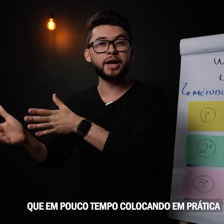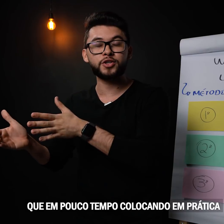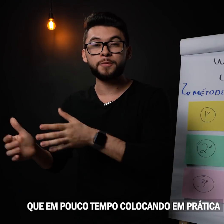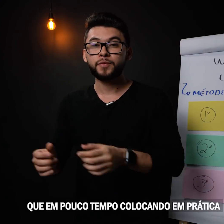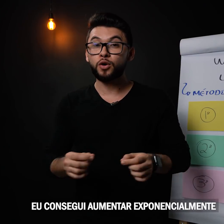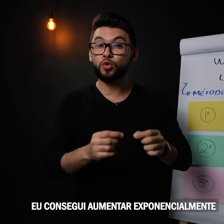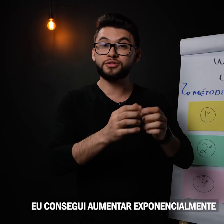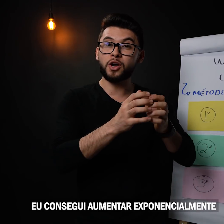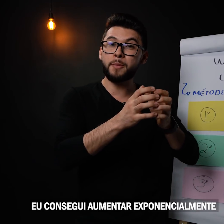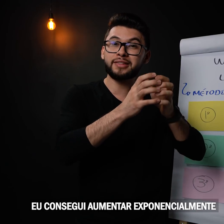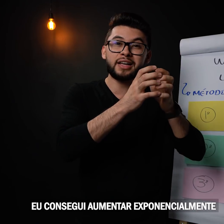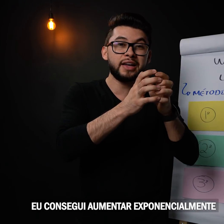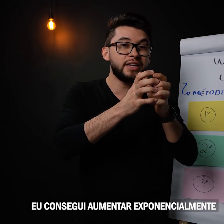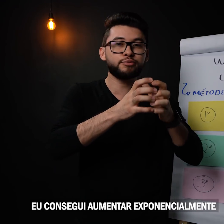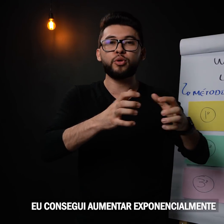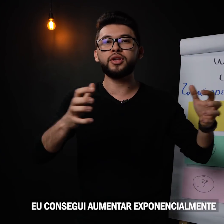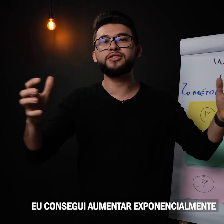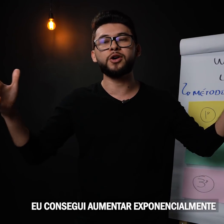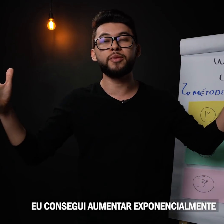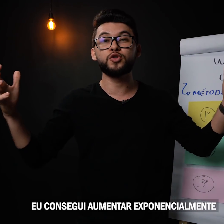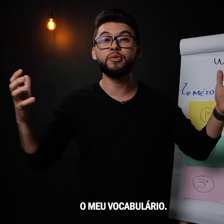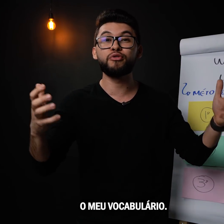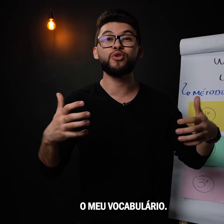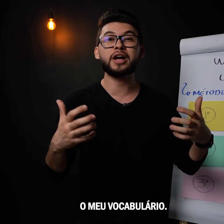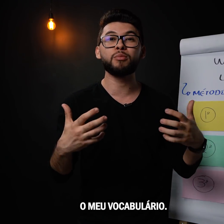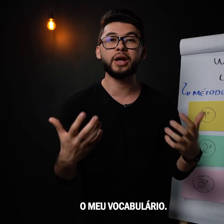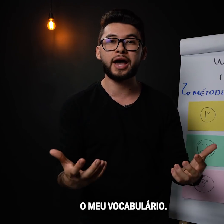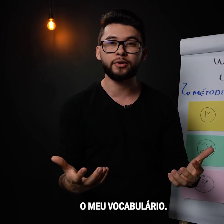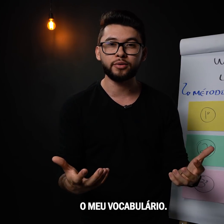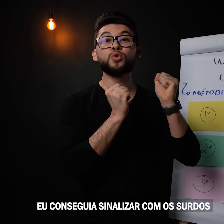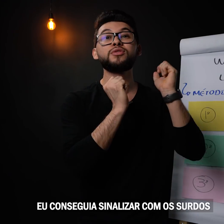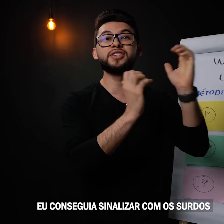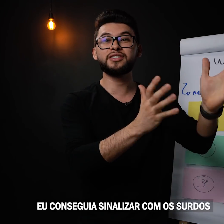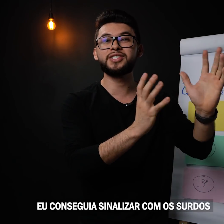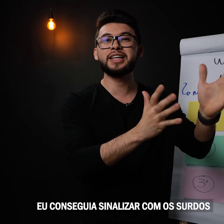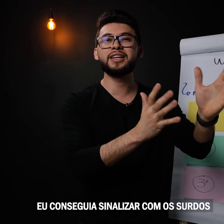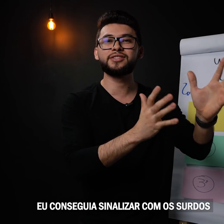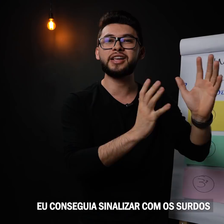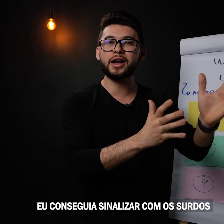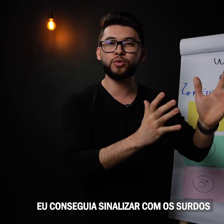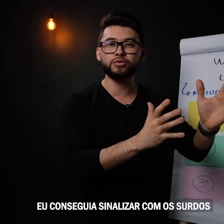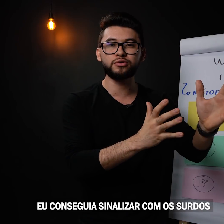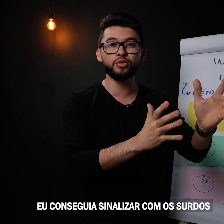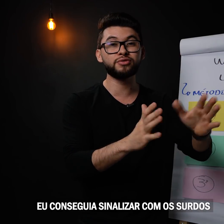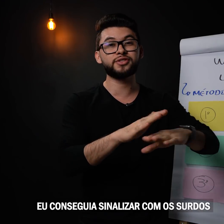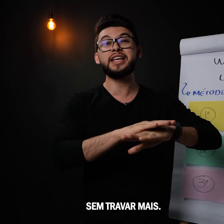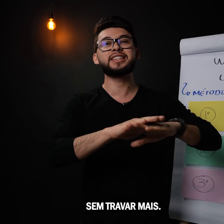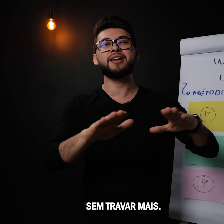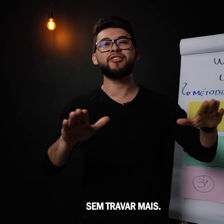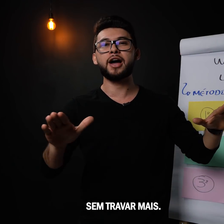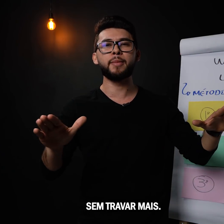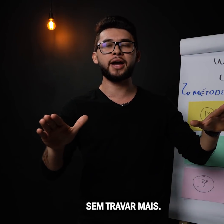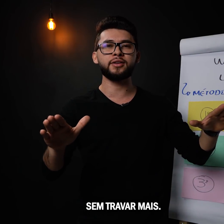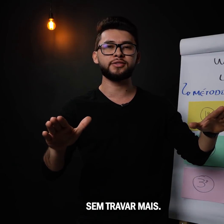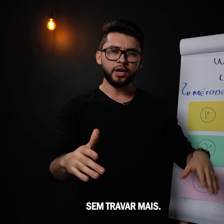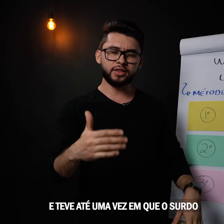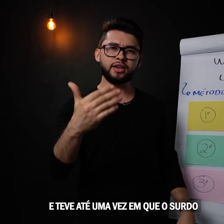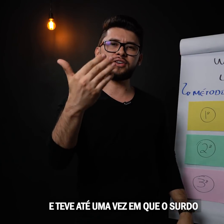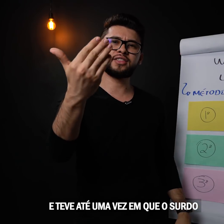prática, eu consegui aumentar exponencialmente o meu vocabulário. Eu conseguia sinalizar com os surdos sem travar mais. E teve até